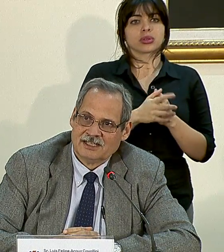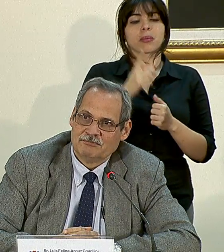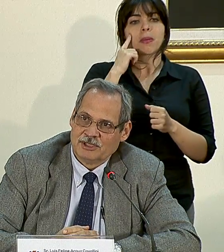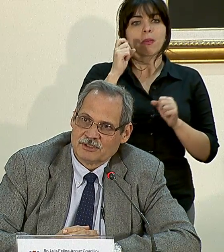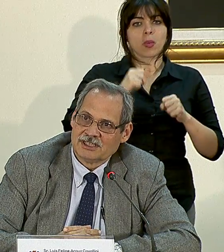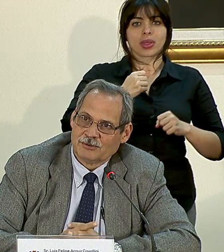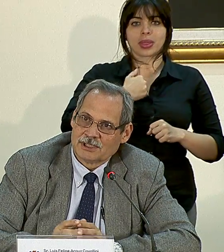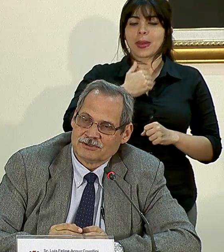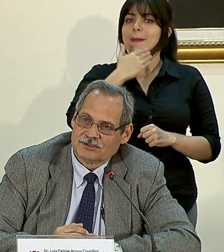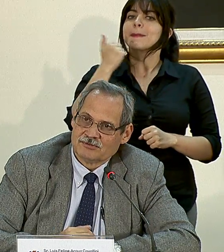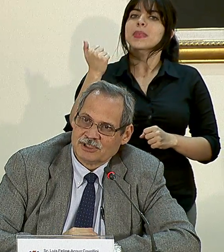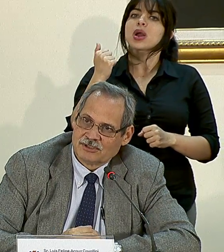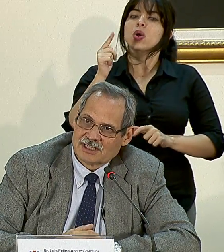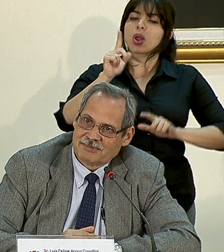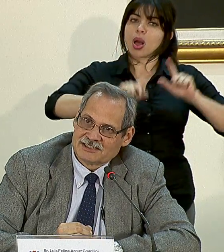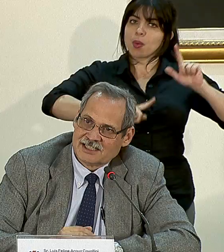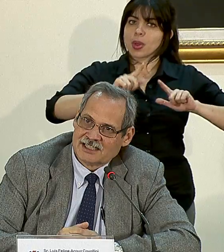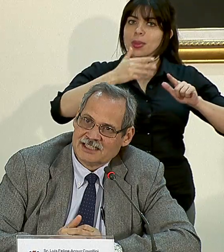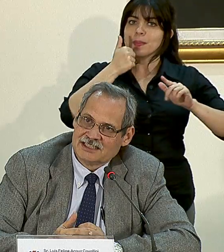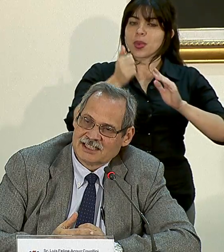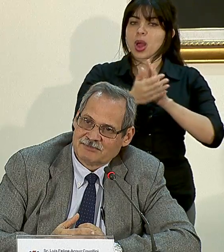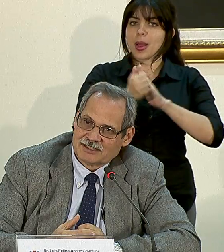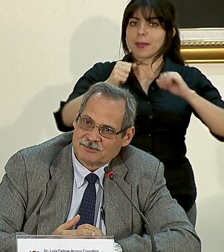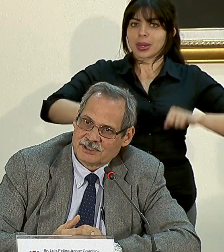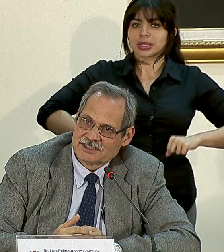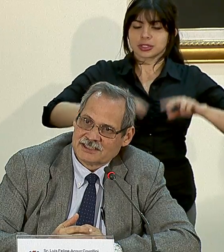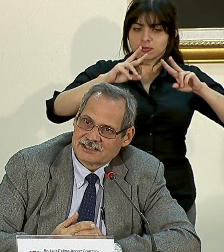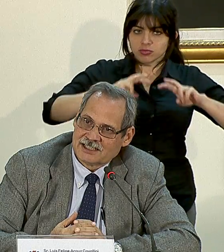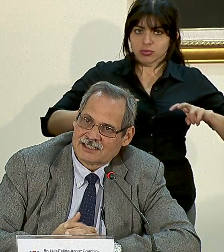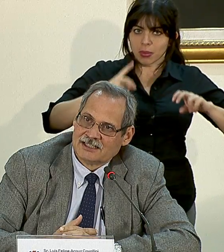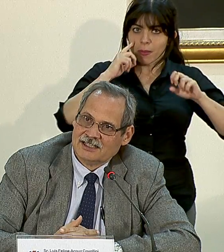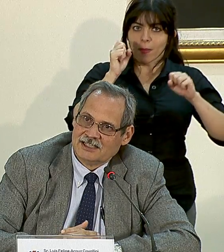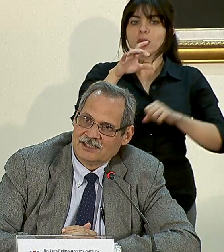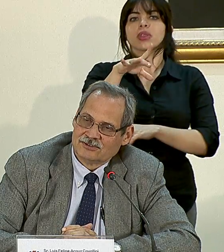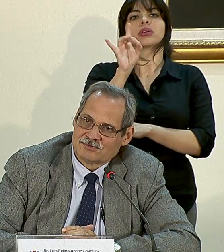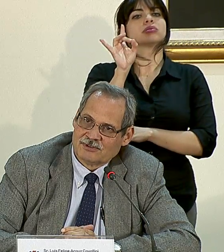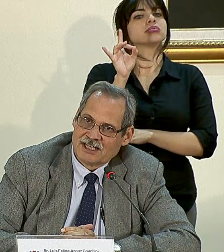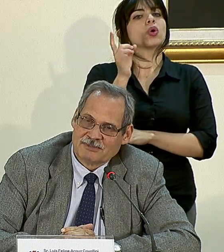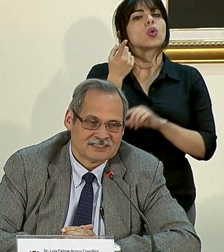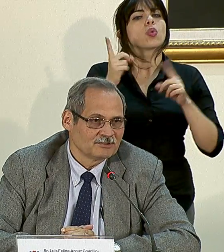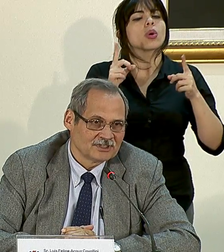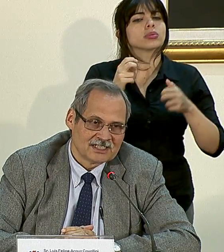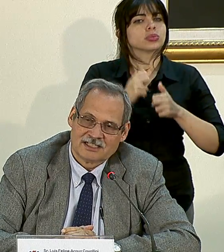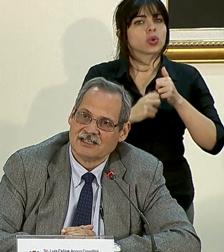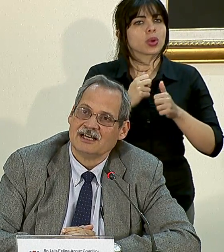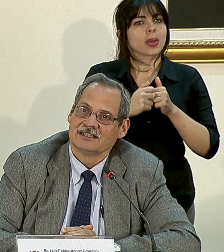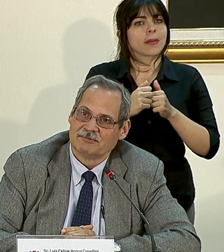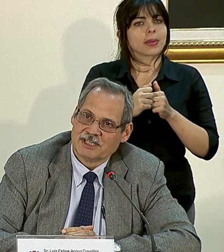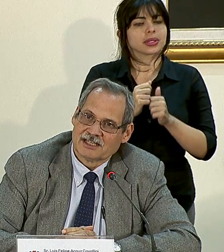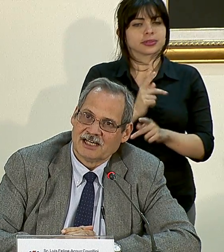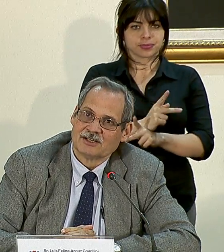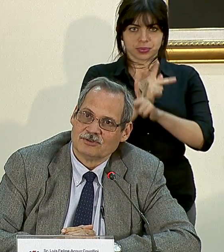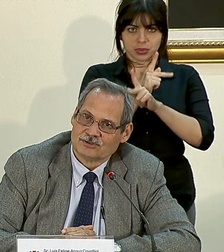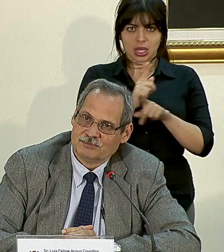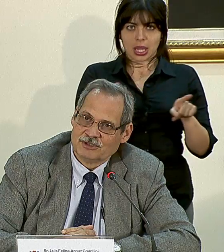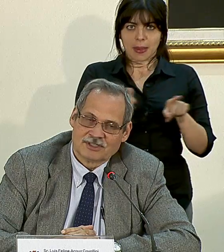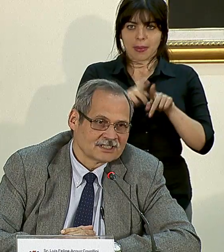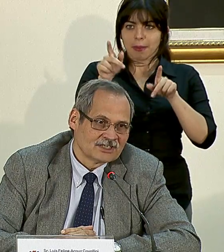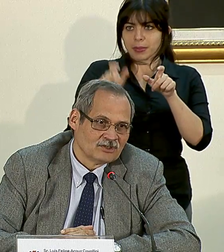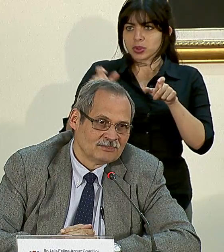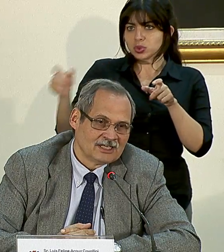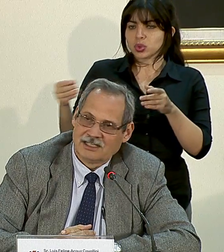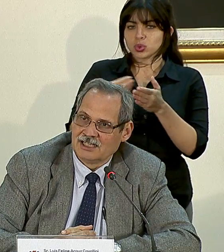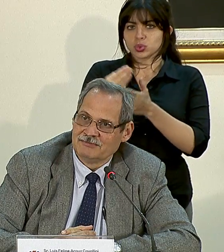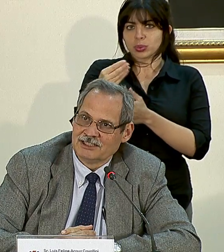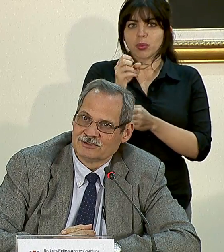tener mejores laboratorios, mejor capacidad analítica para poder detectar esos problemas y proteger también al consumidor